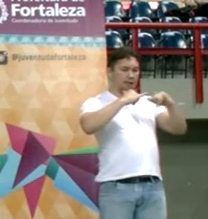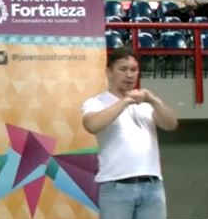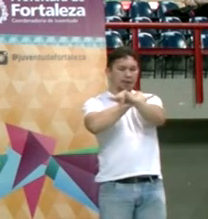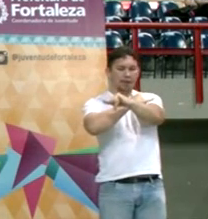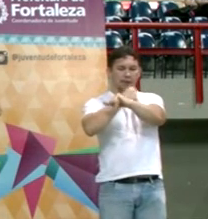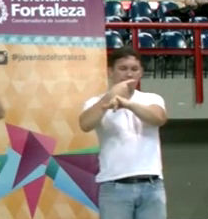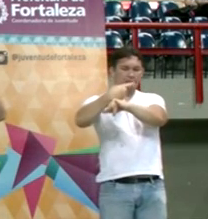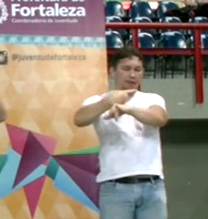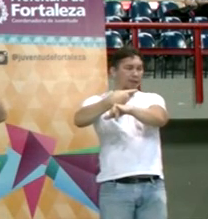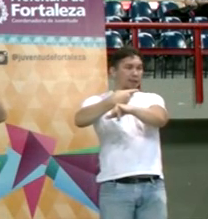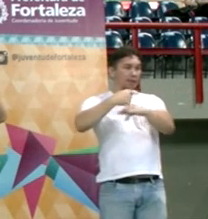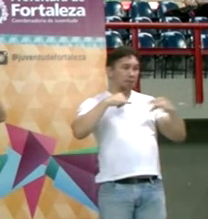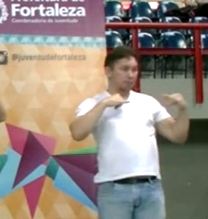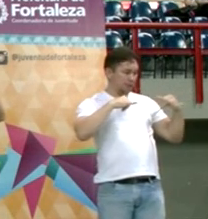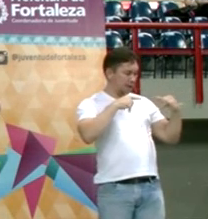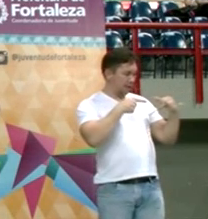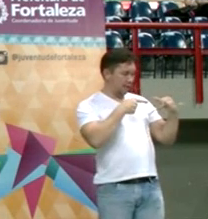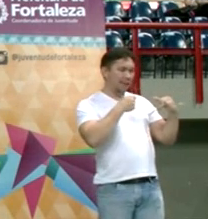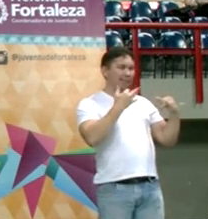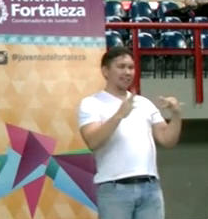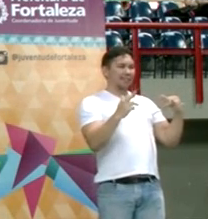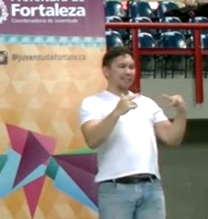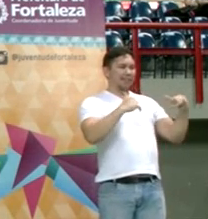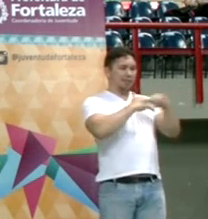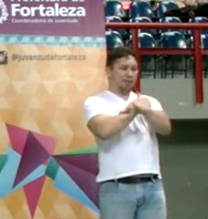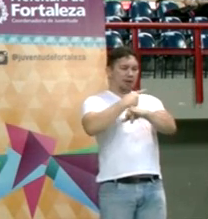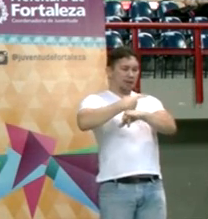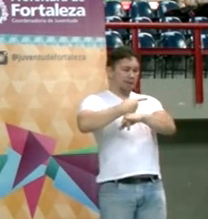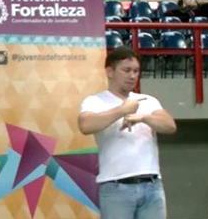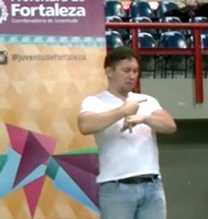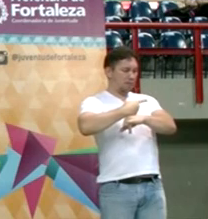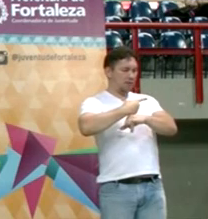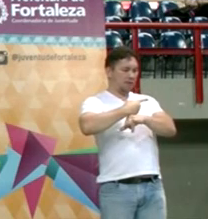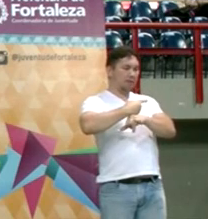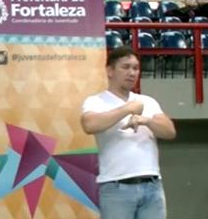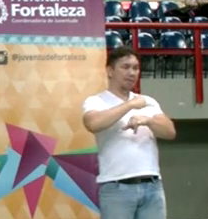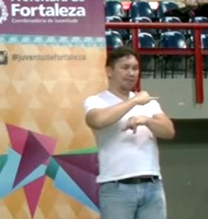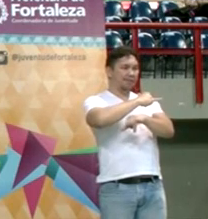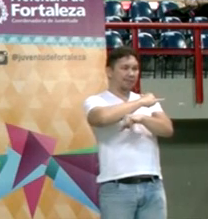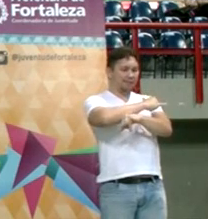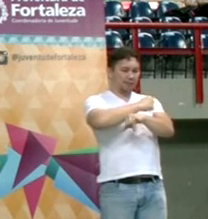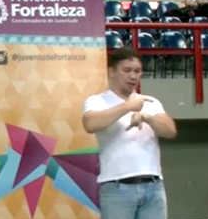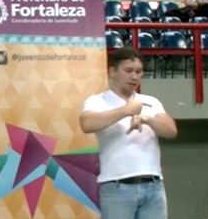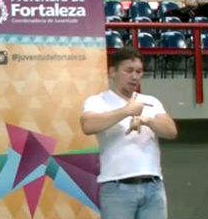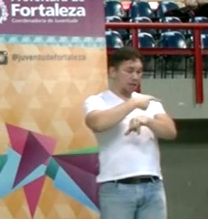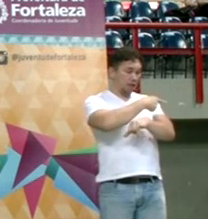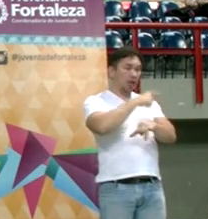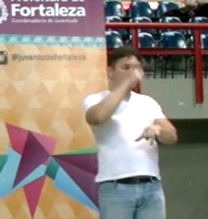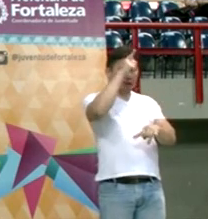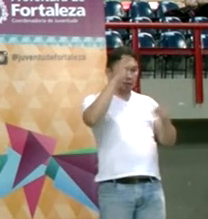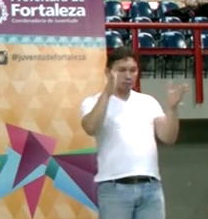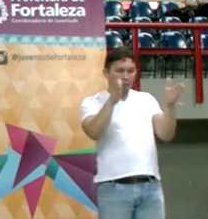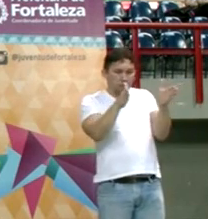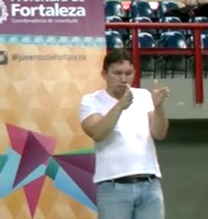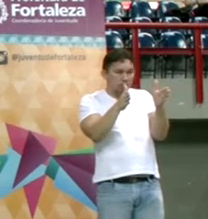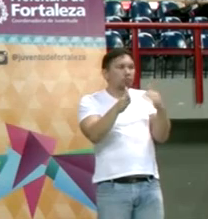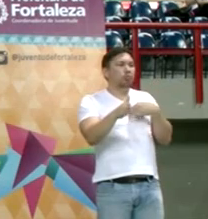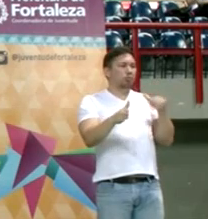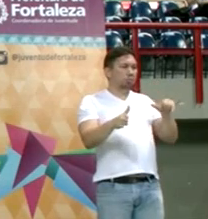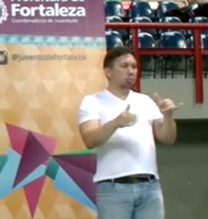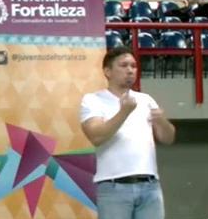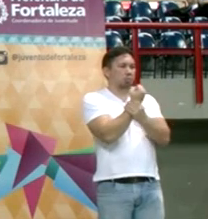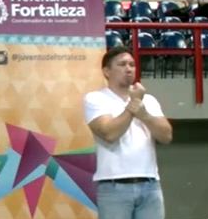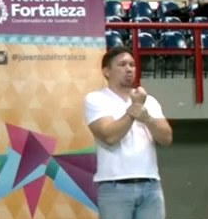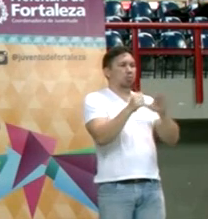alvo, torcer para não ser atingido, para depois começar a atirar. Enquanto os alemães não. E o avião alemão era menor, mais